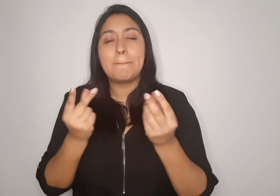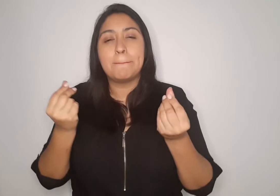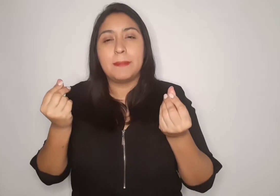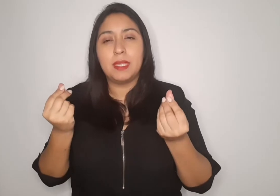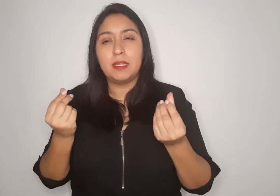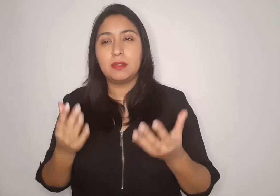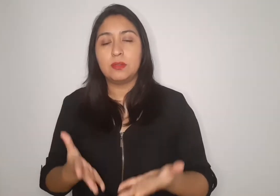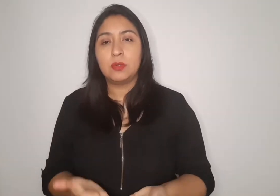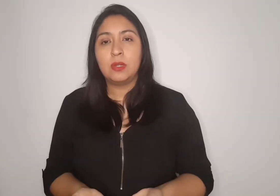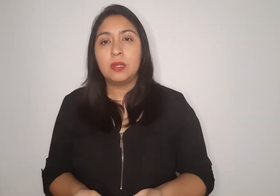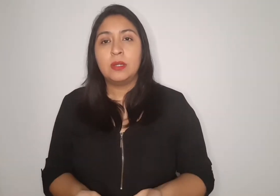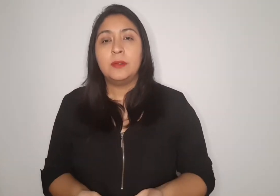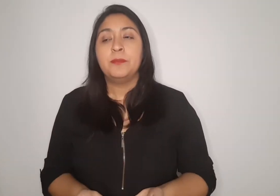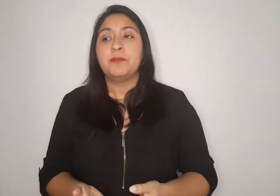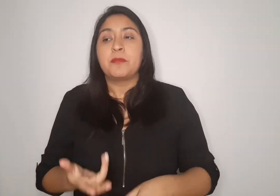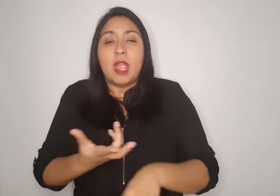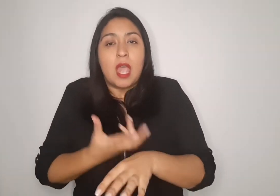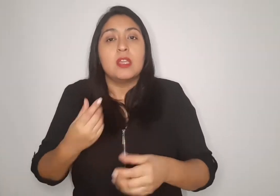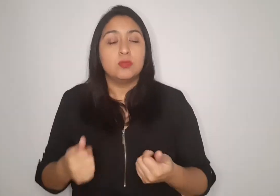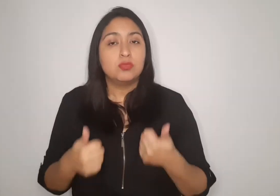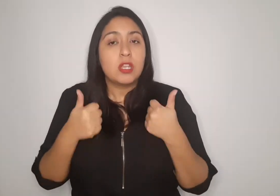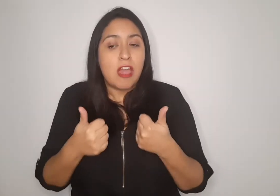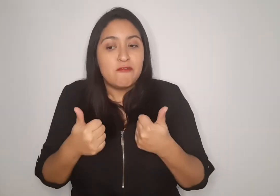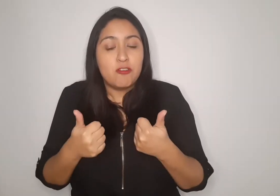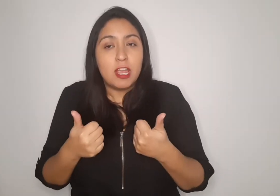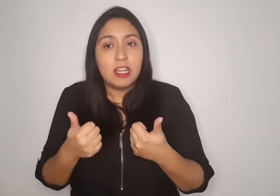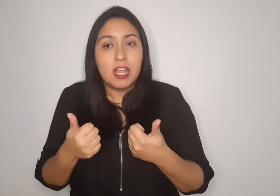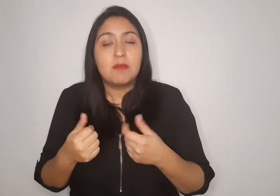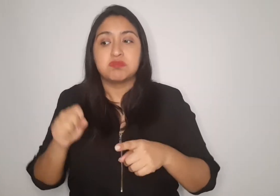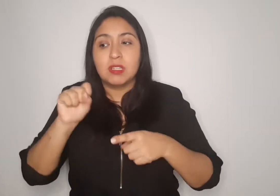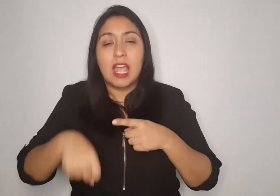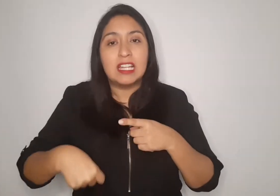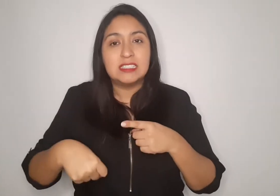¿ya? Entonces sí hay una buena recepción.